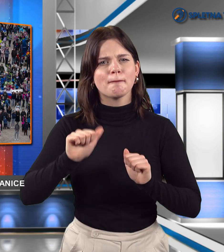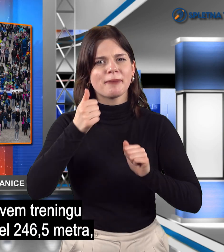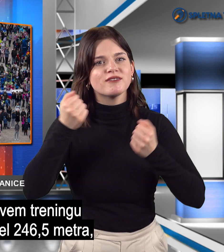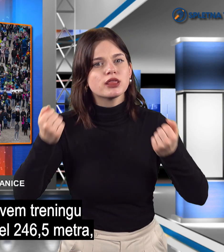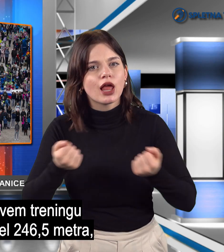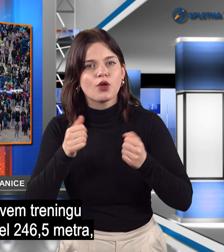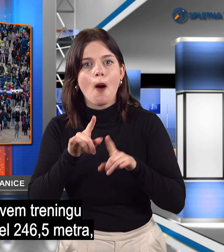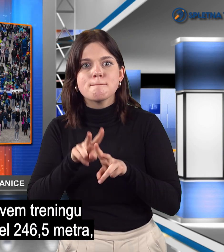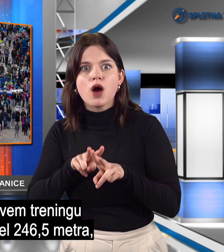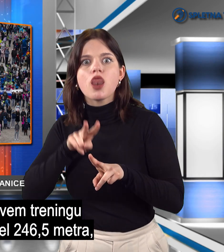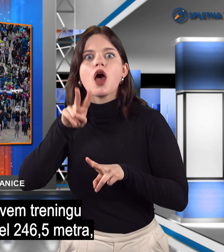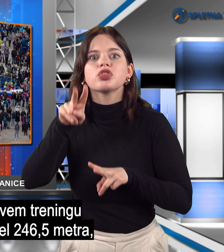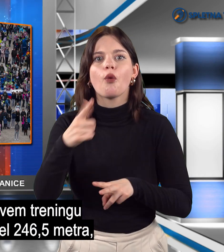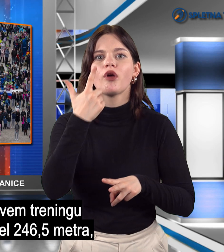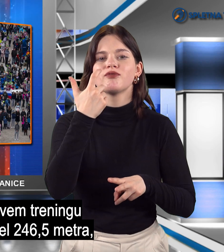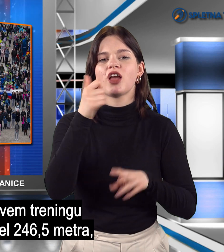mestu. Na prvem treningu je poletel